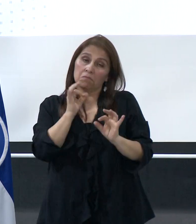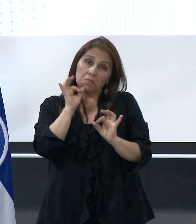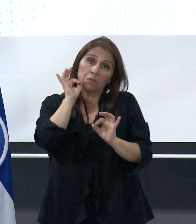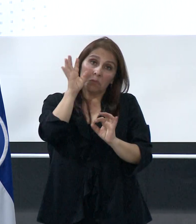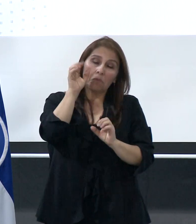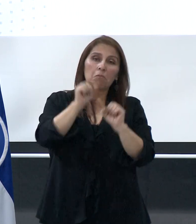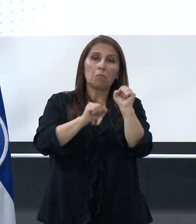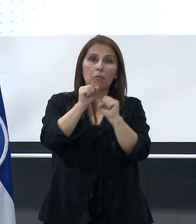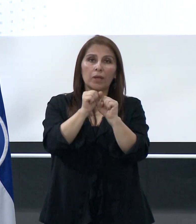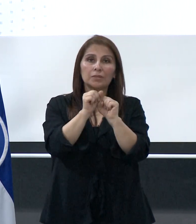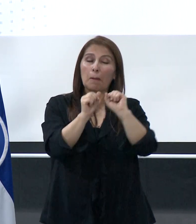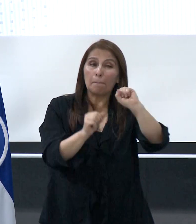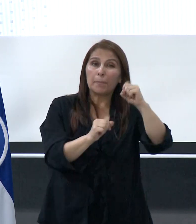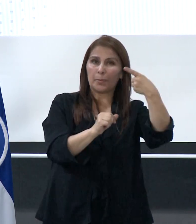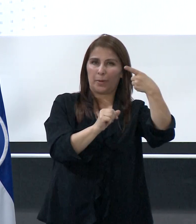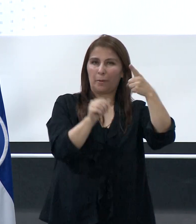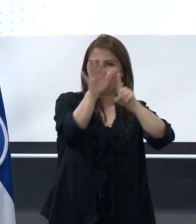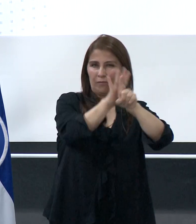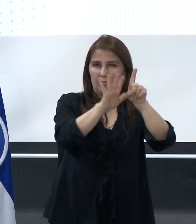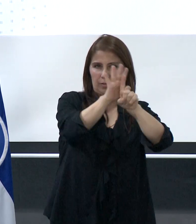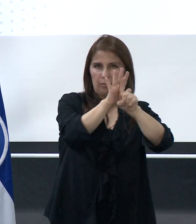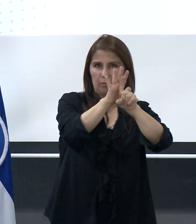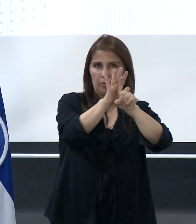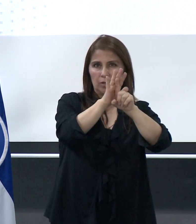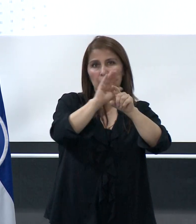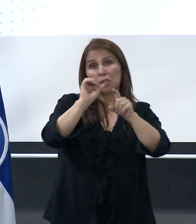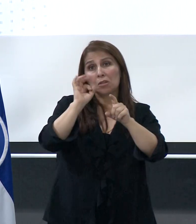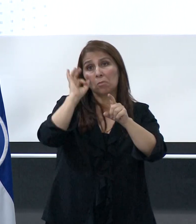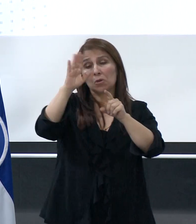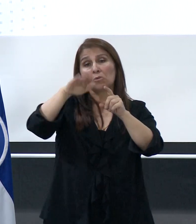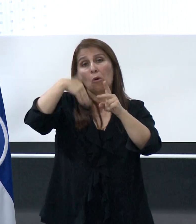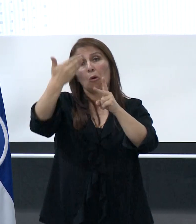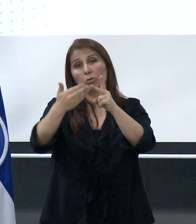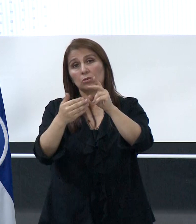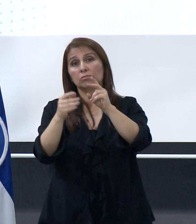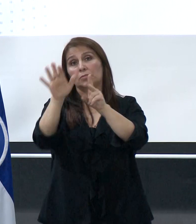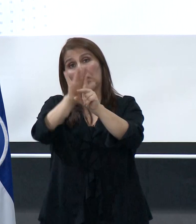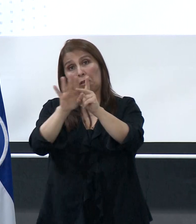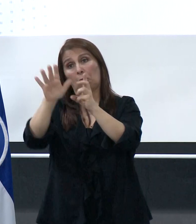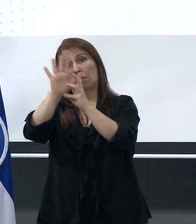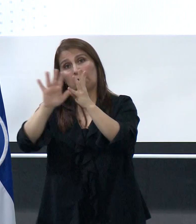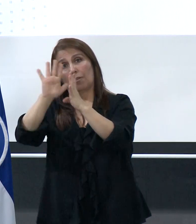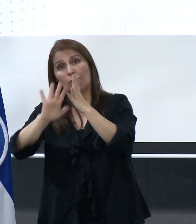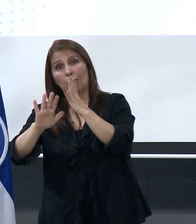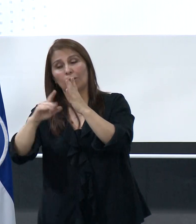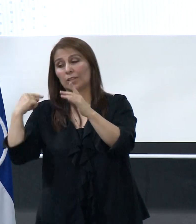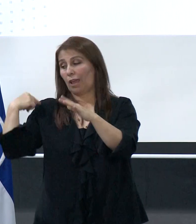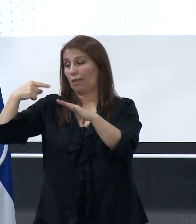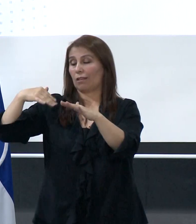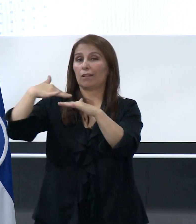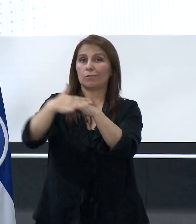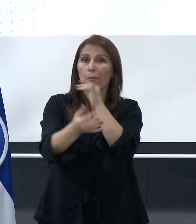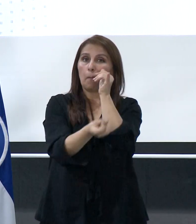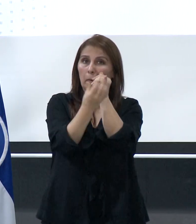de vídeos sobre las tradiciones pedagógicas sería como un primer y un primer paso para que la universidad le